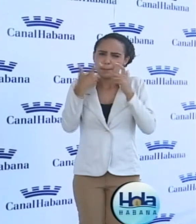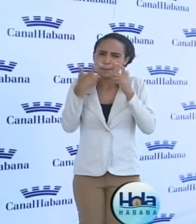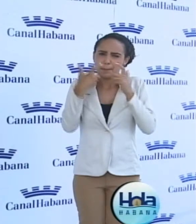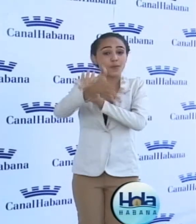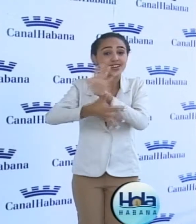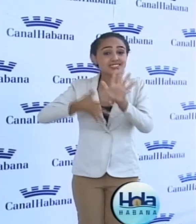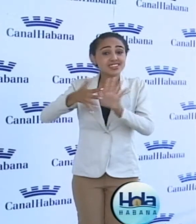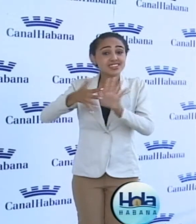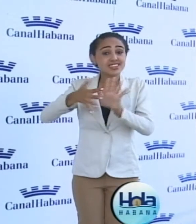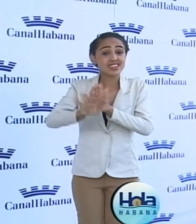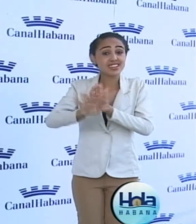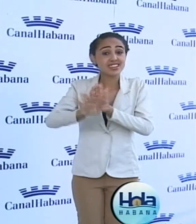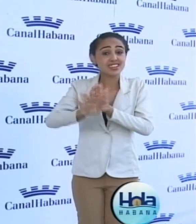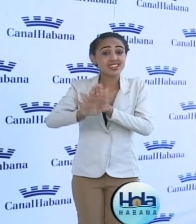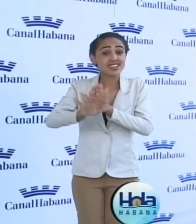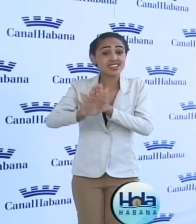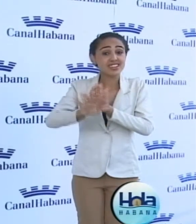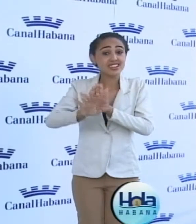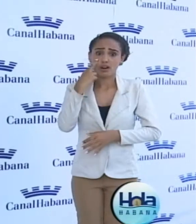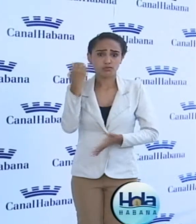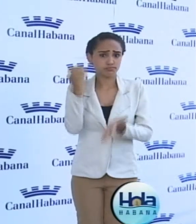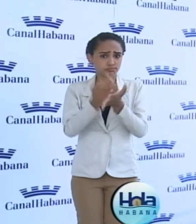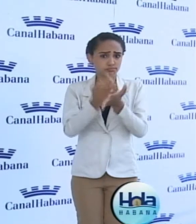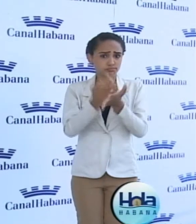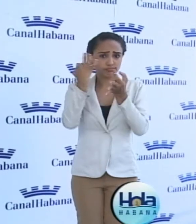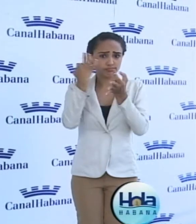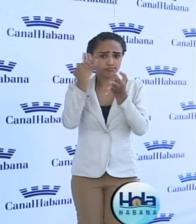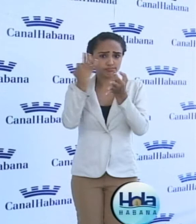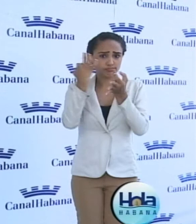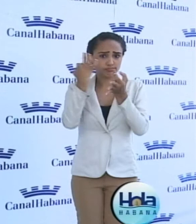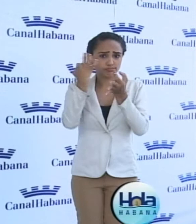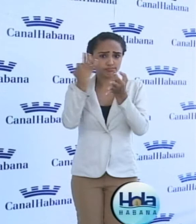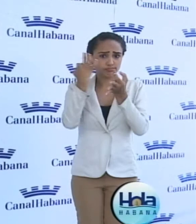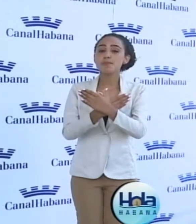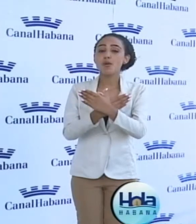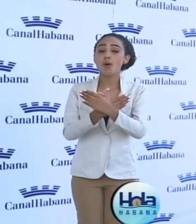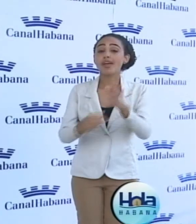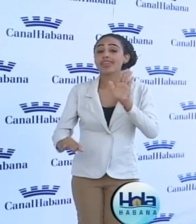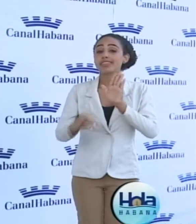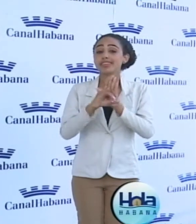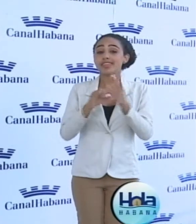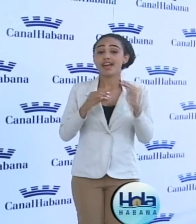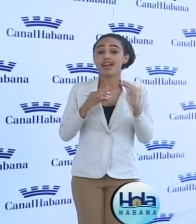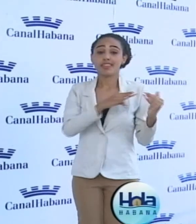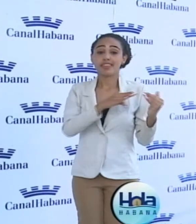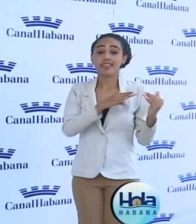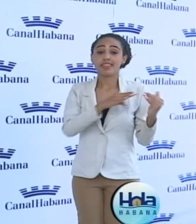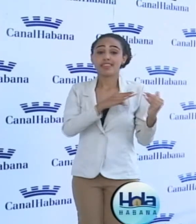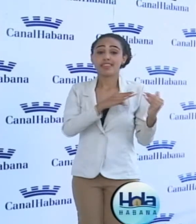ya reconocida oficialmente como símbolo de identidad de la comunidad sorda cubana. Ese documento se presentó